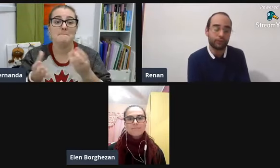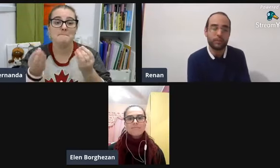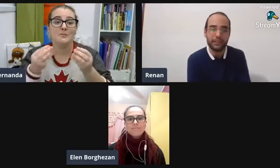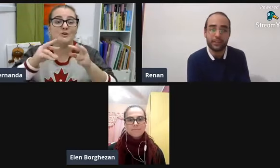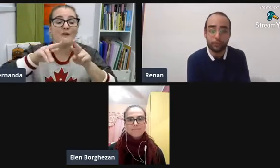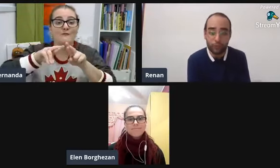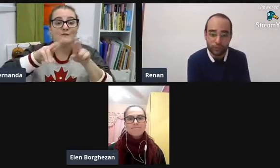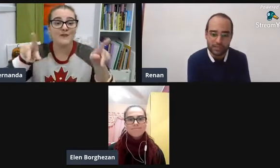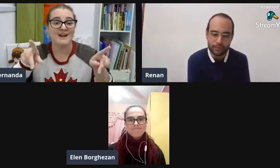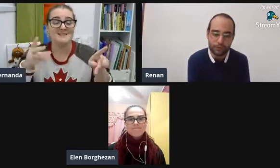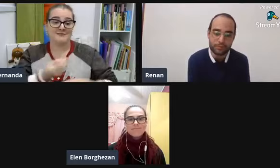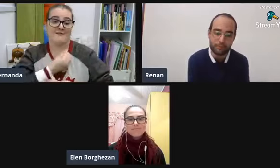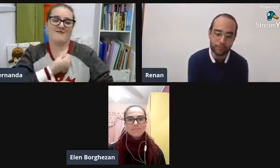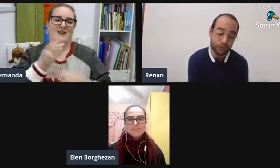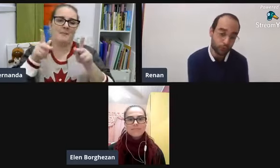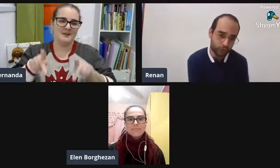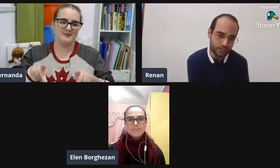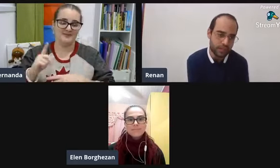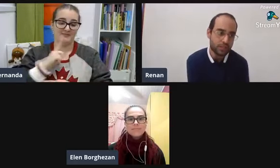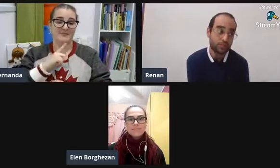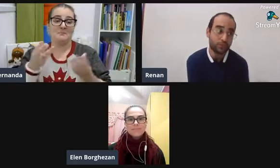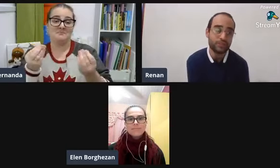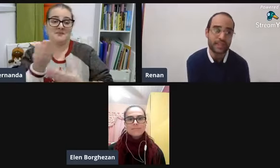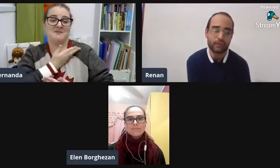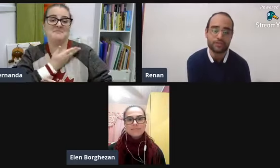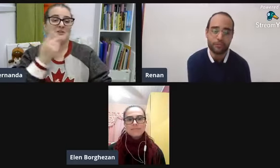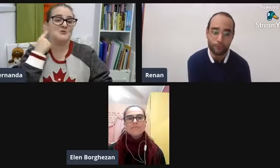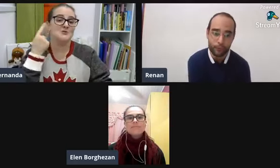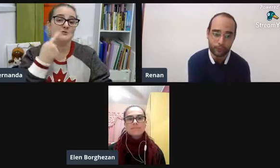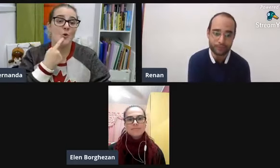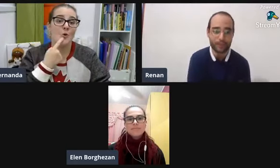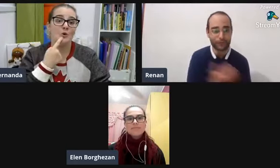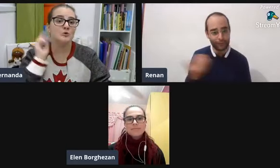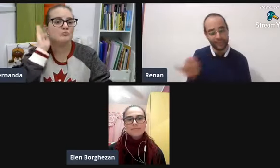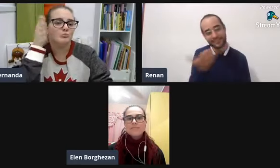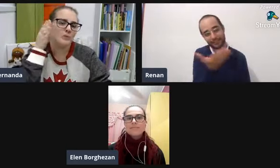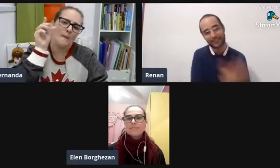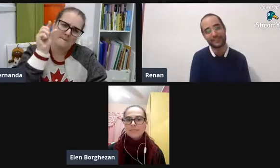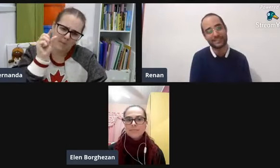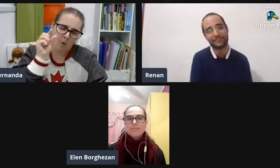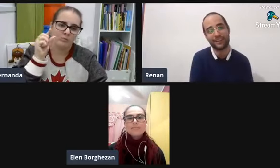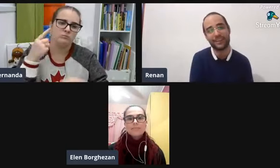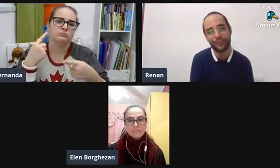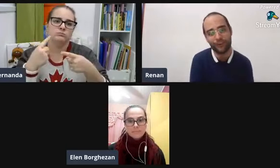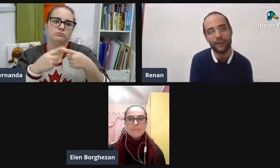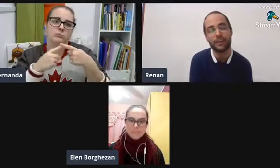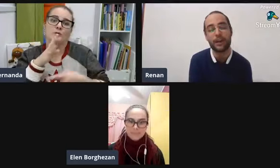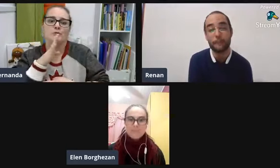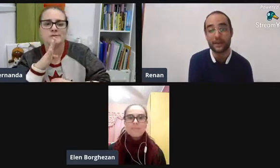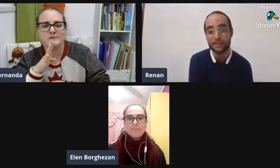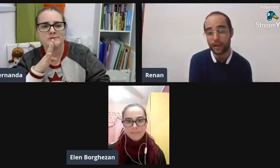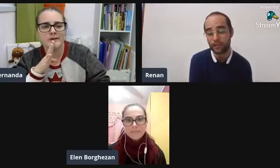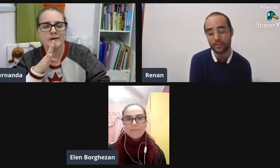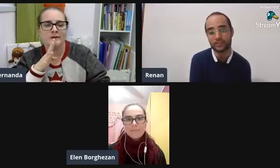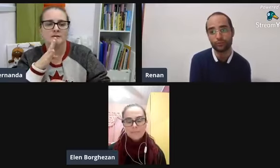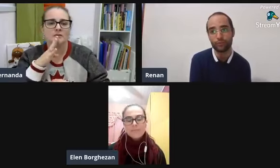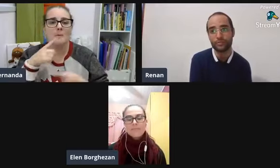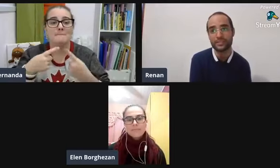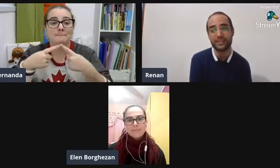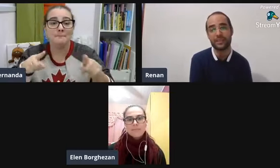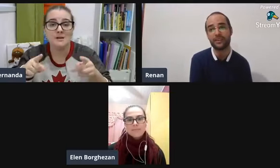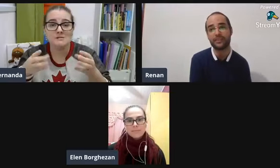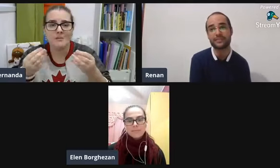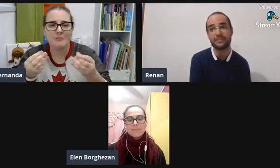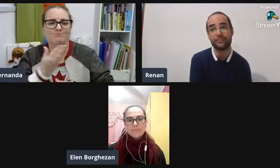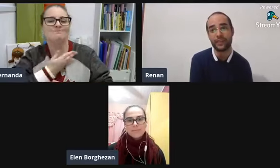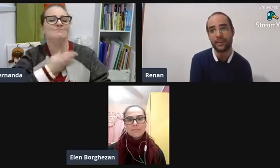diferença, porque eu também tenho muitos amigos surdos cegos são poucos, porque eu estou conhecendo através da feira agora, mas a maioria